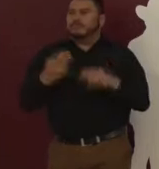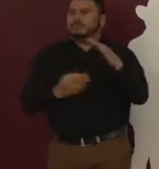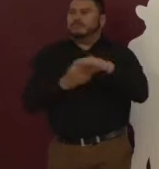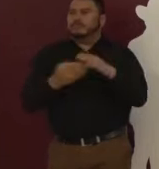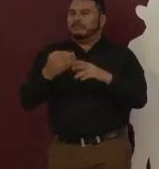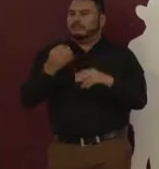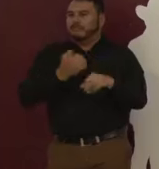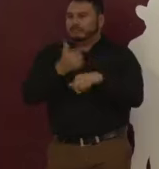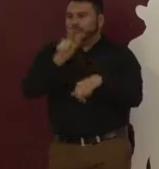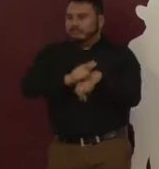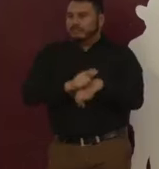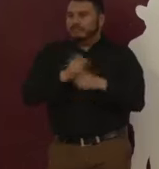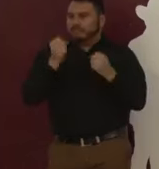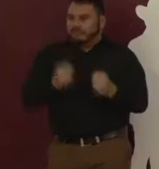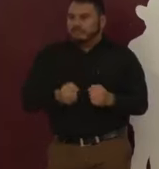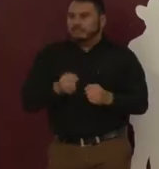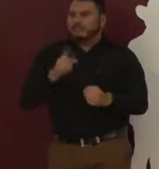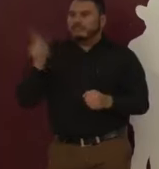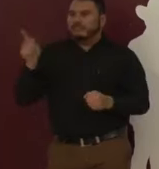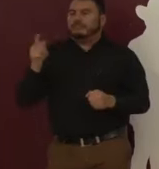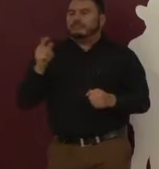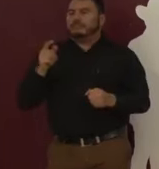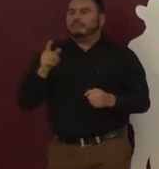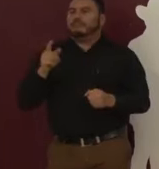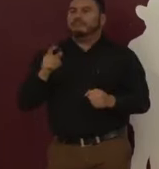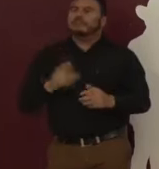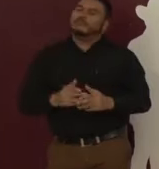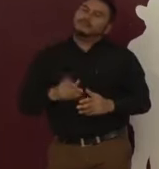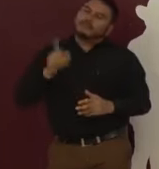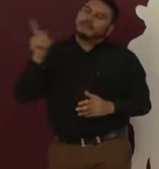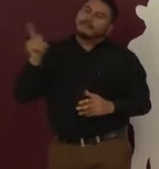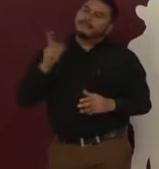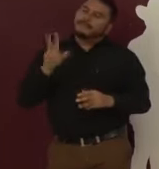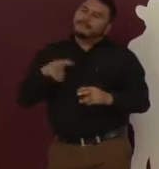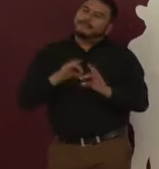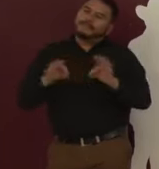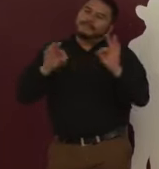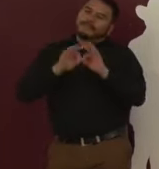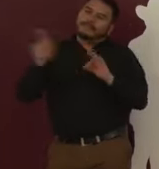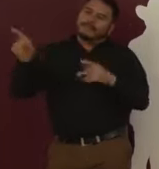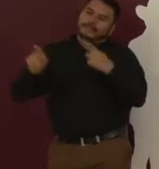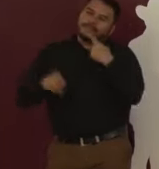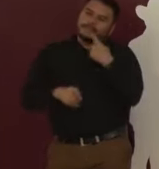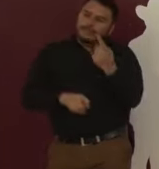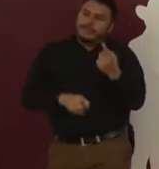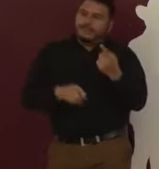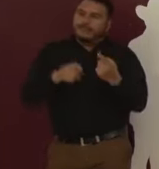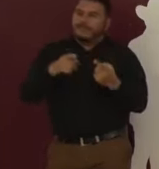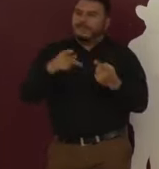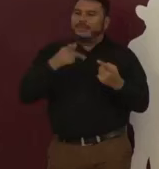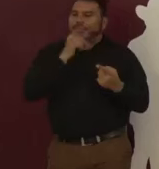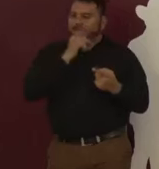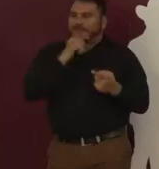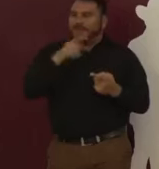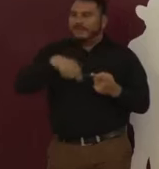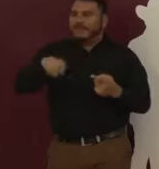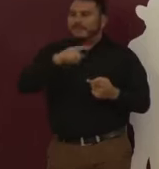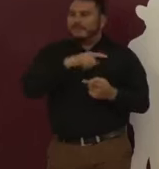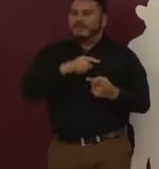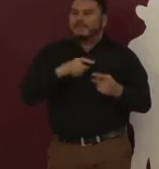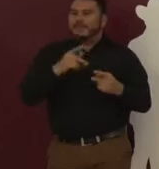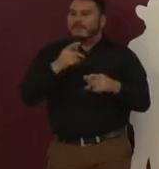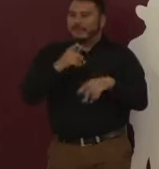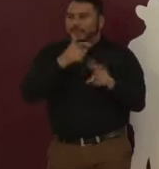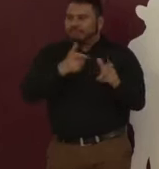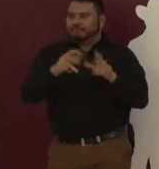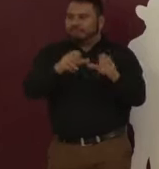Estatal de Seguridad, de Pacificación. Es importantísimo que haya esa coordinación con las regionales, donde